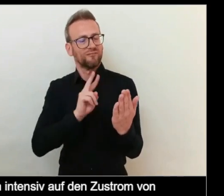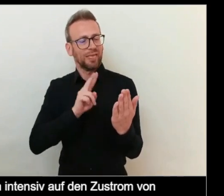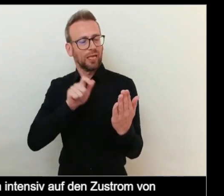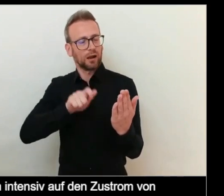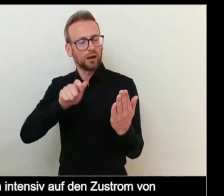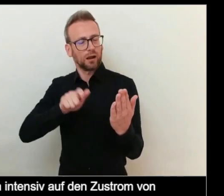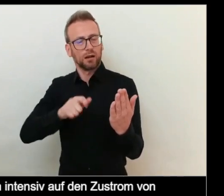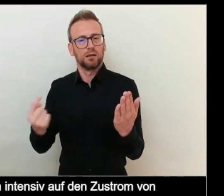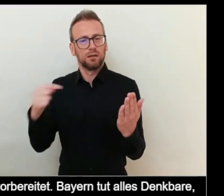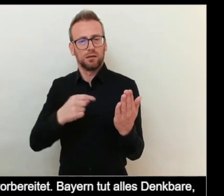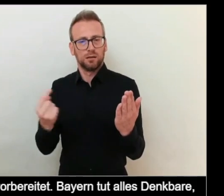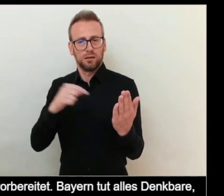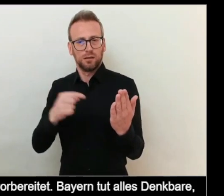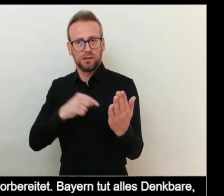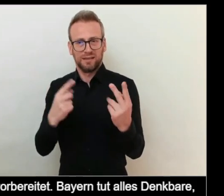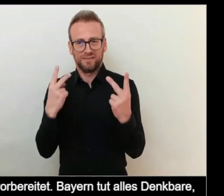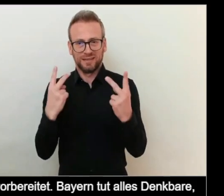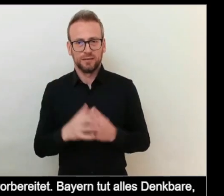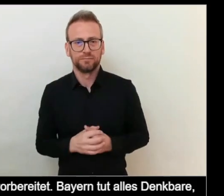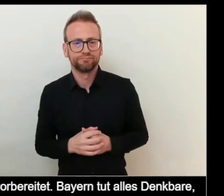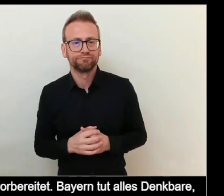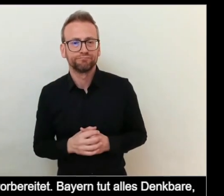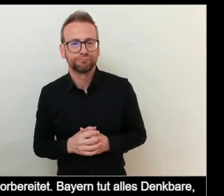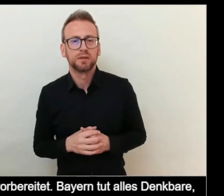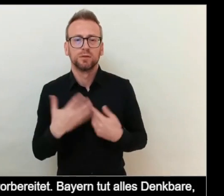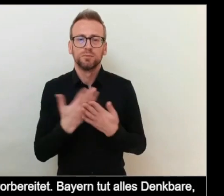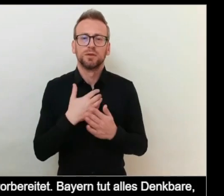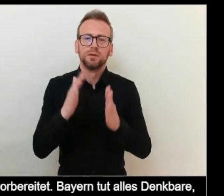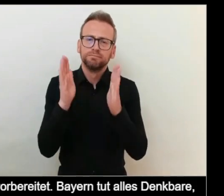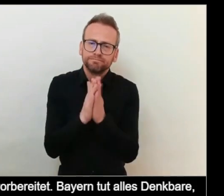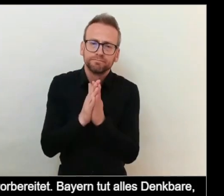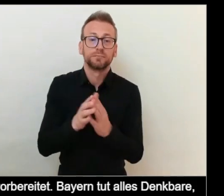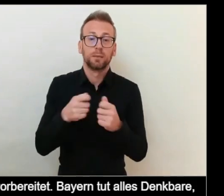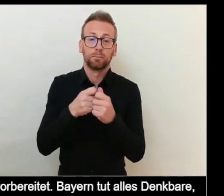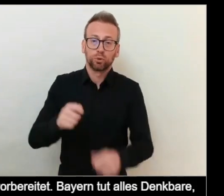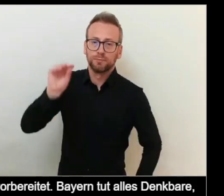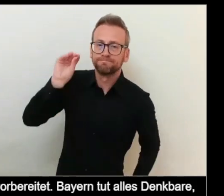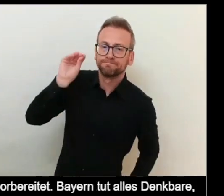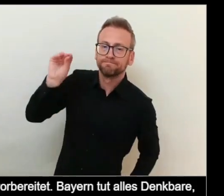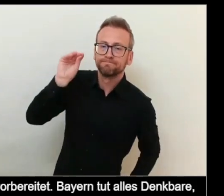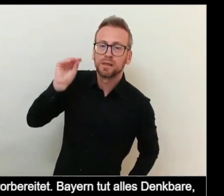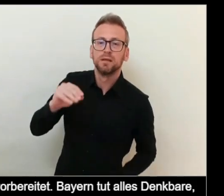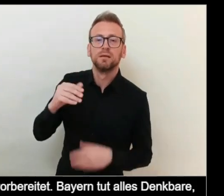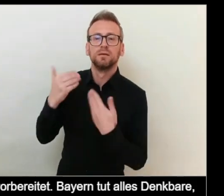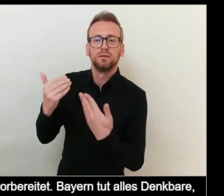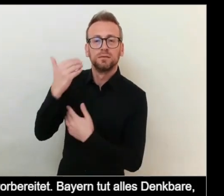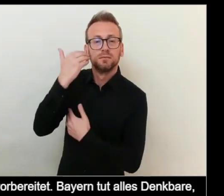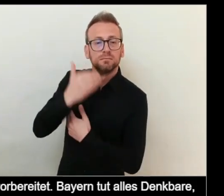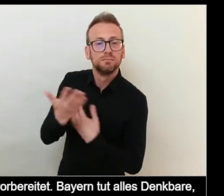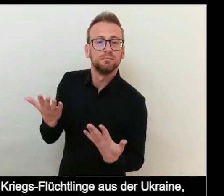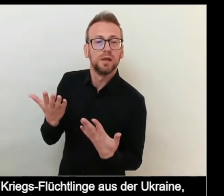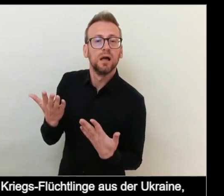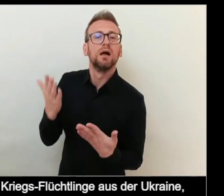alles nicht dem Zufall überlassen bleibt, sondern damit auch diese Herausforderung gerecht verteilt wird